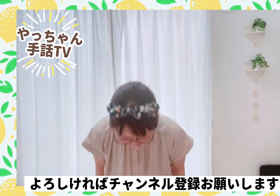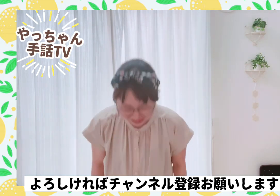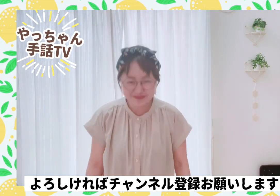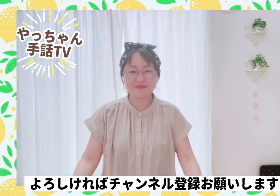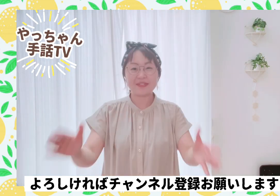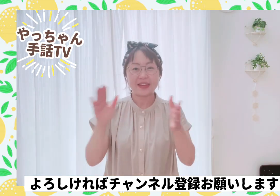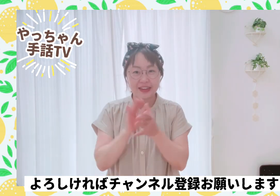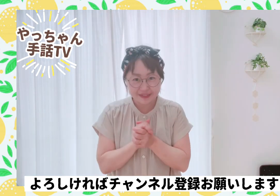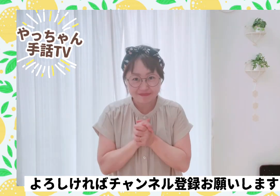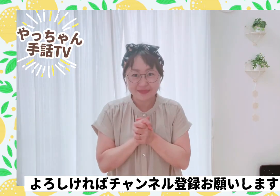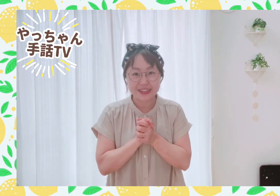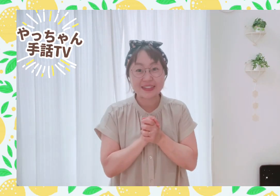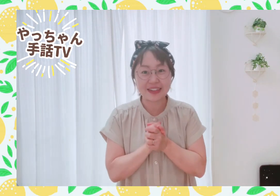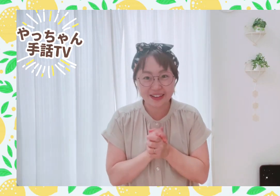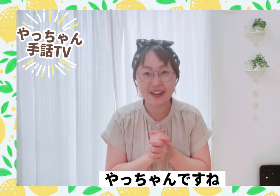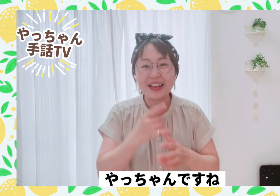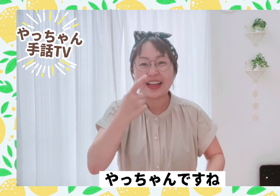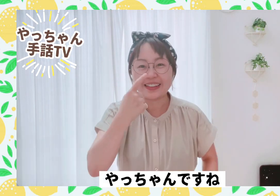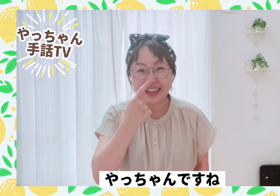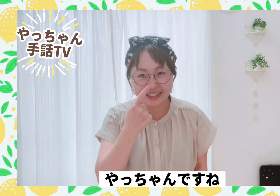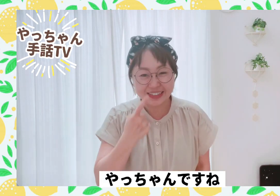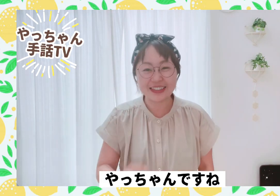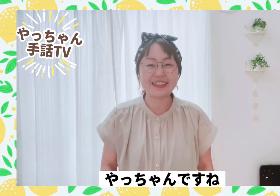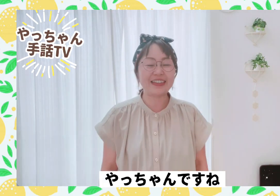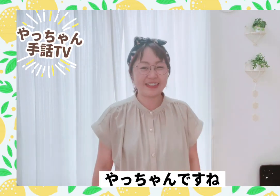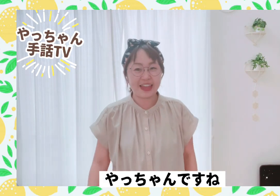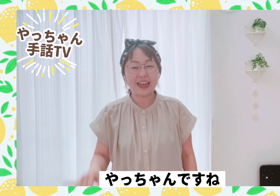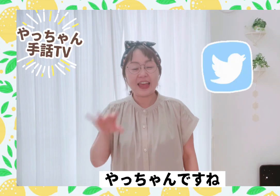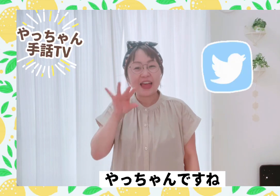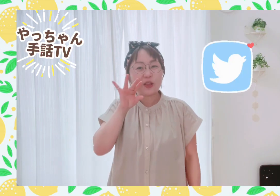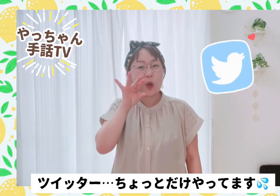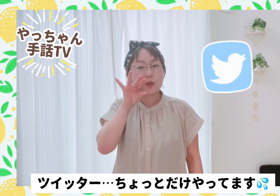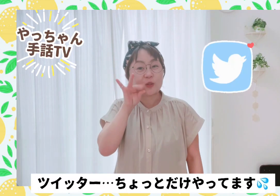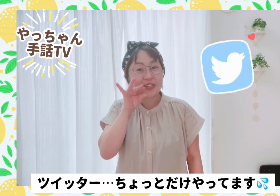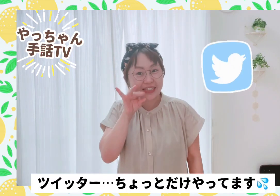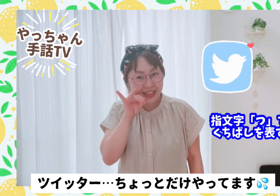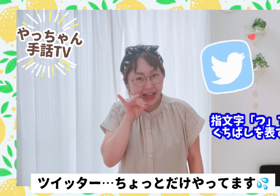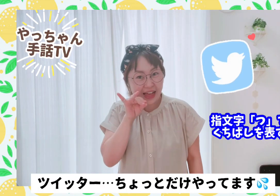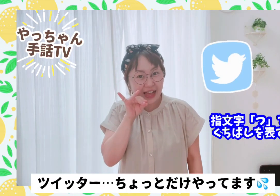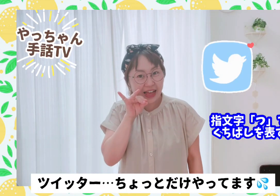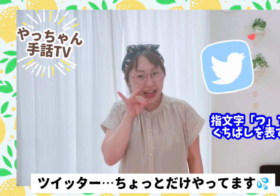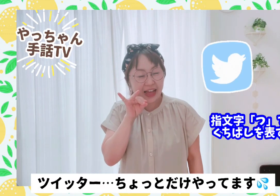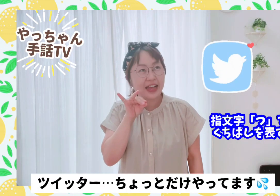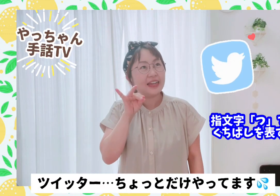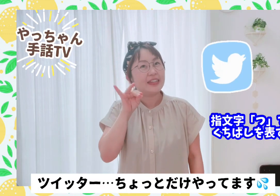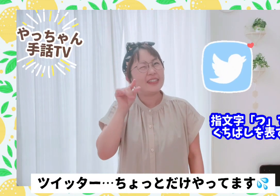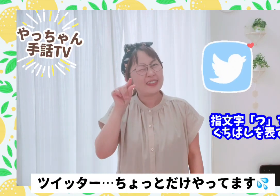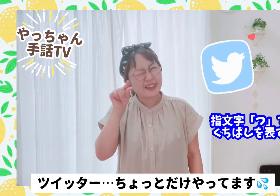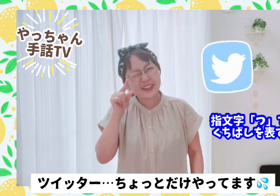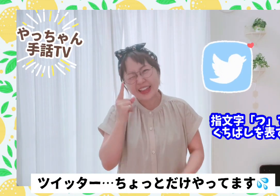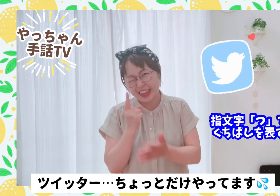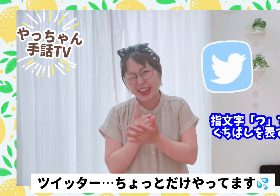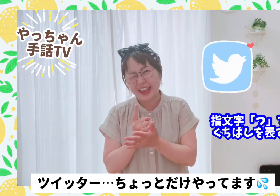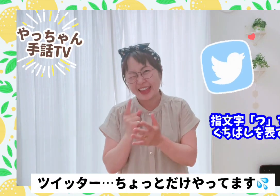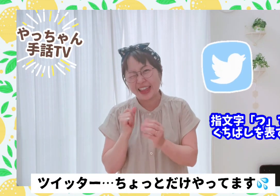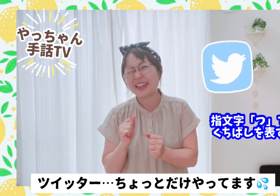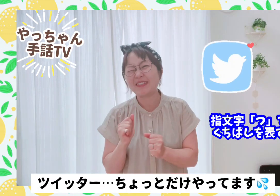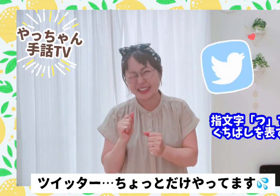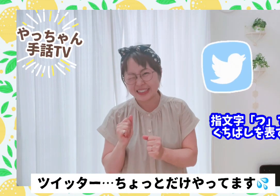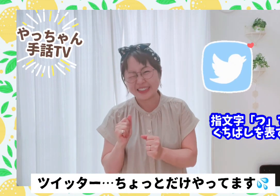します。はい、やっちゃんですね、ツイッターちょっとだけやって